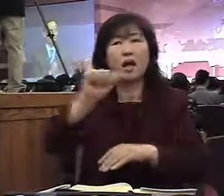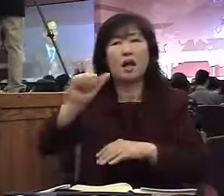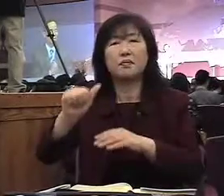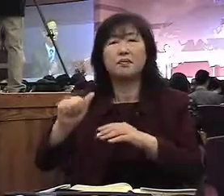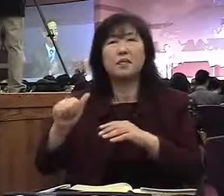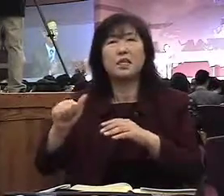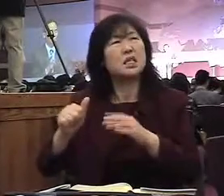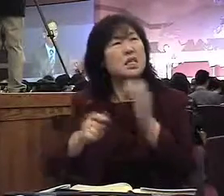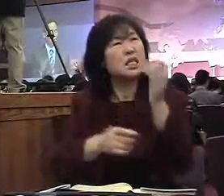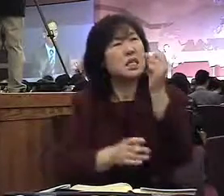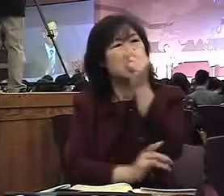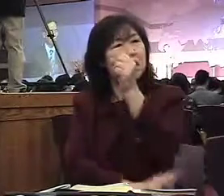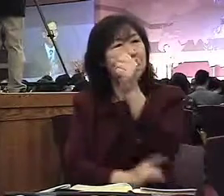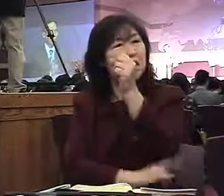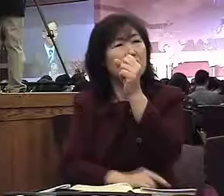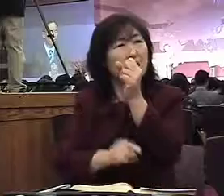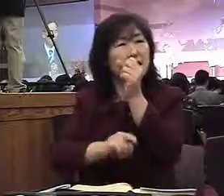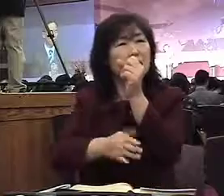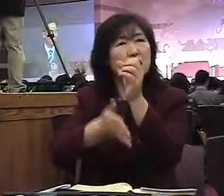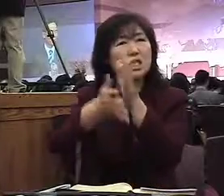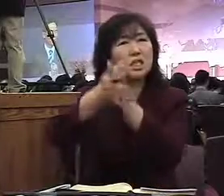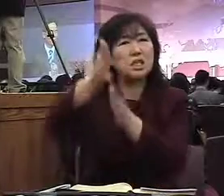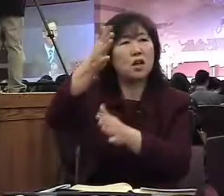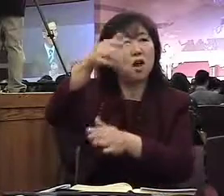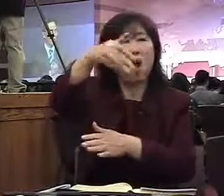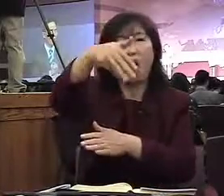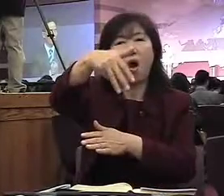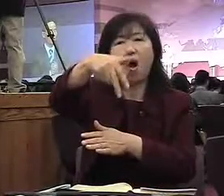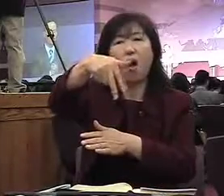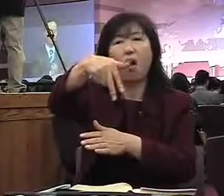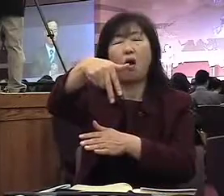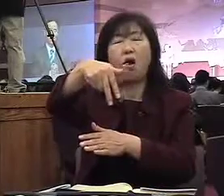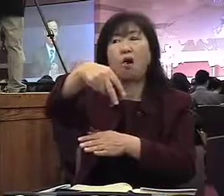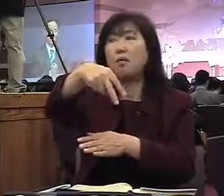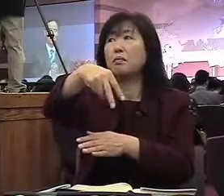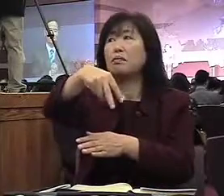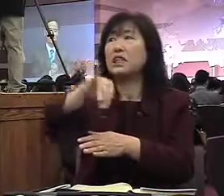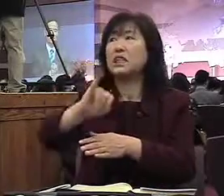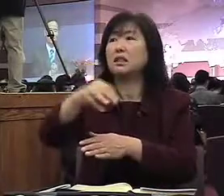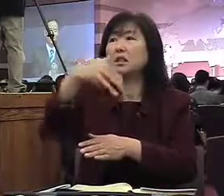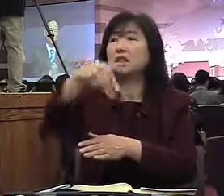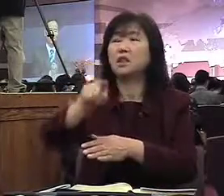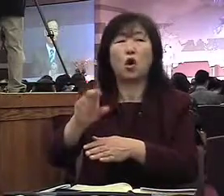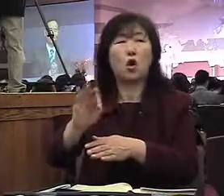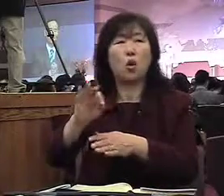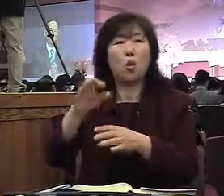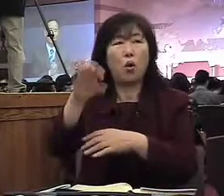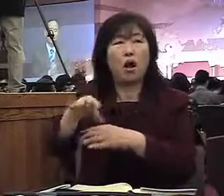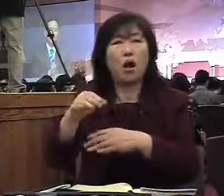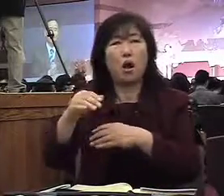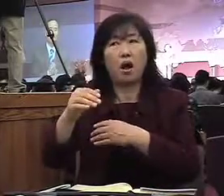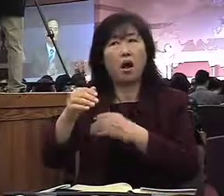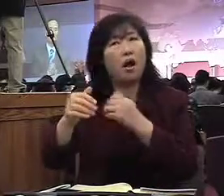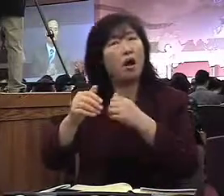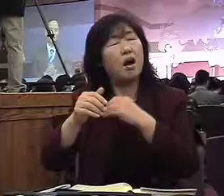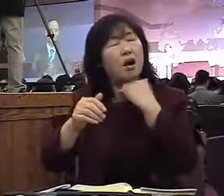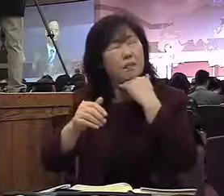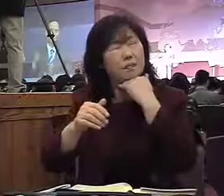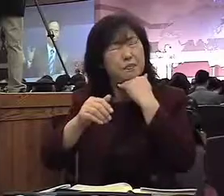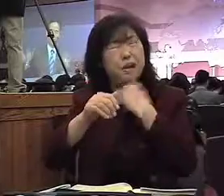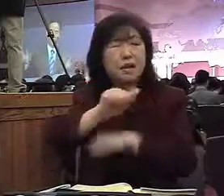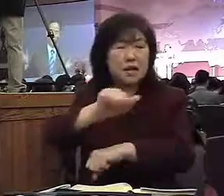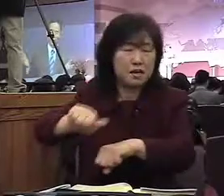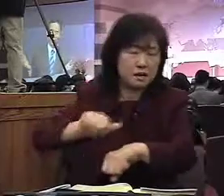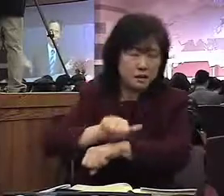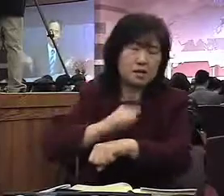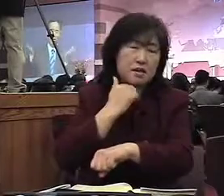가서 주민공청회에 참석을 했습니다. 무려 5시간을 기다려서 맨 마지막에